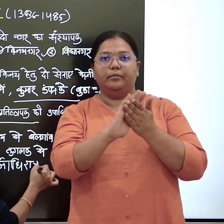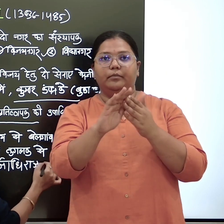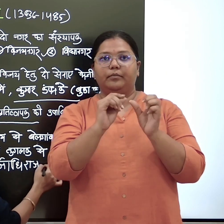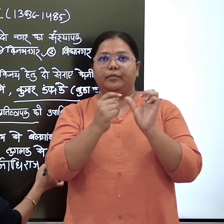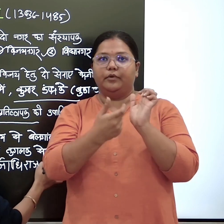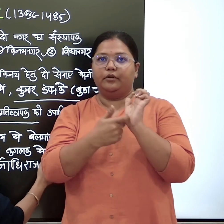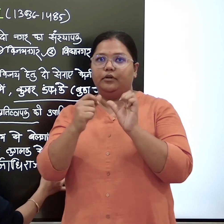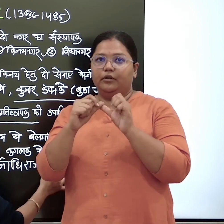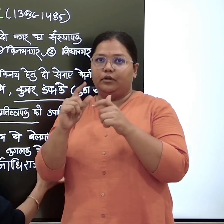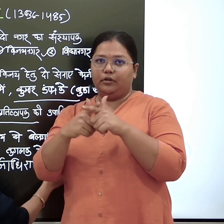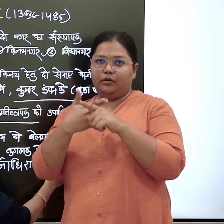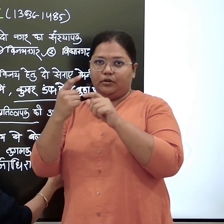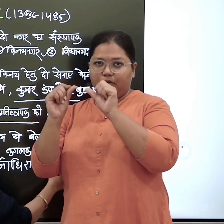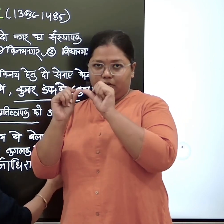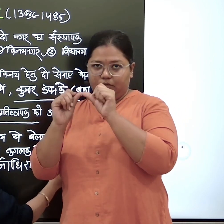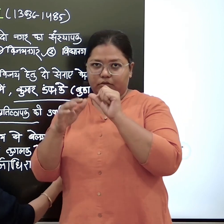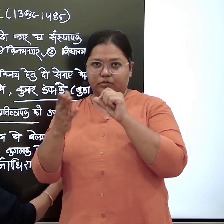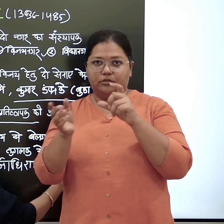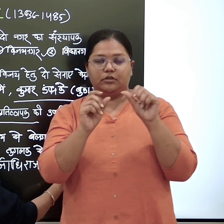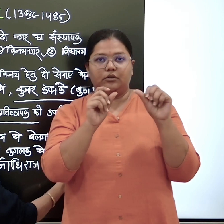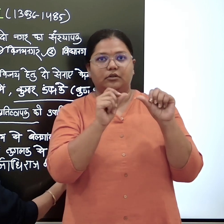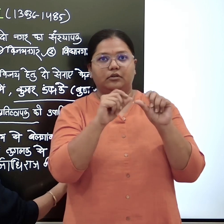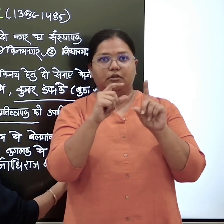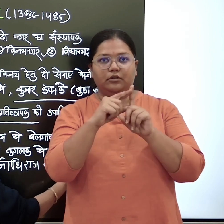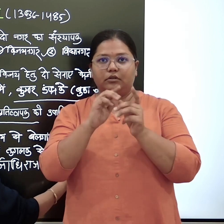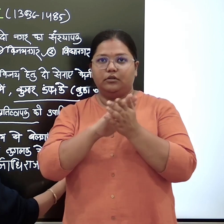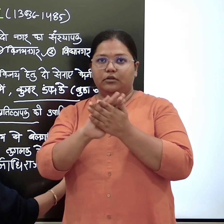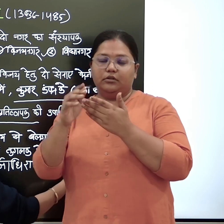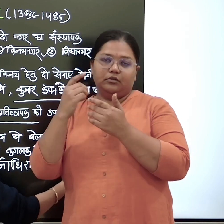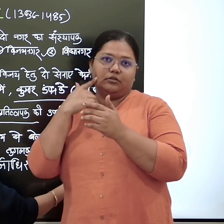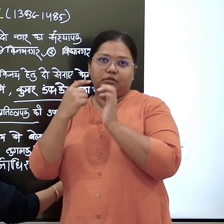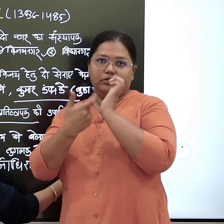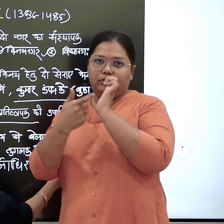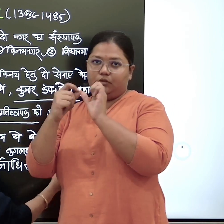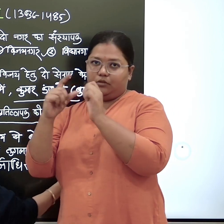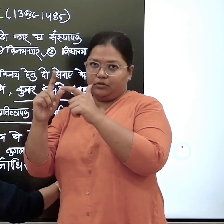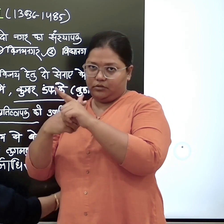महाराजा धीराज की उपाधि, ठीक है। किसको?